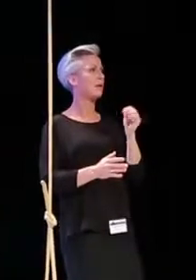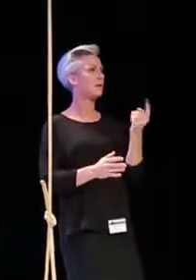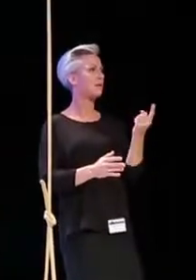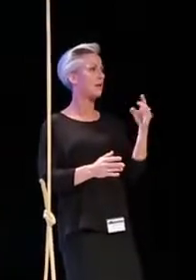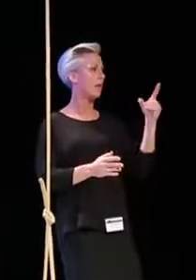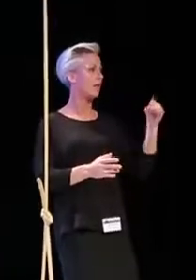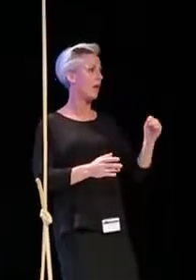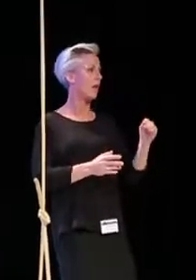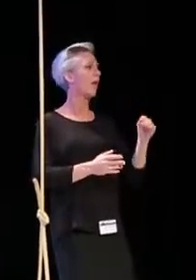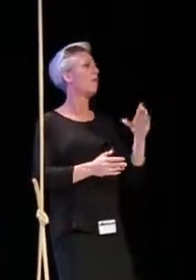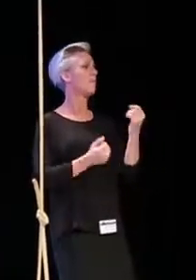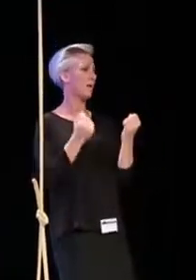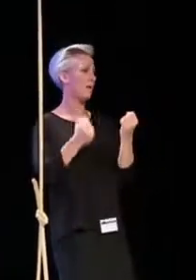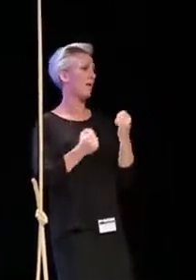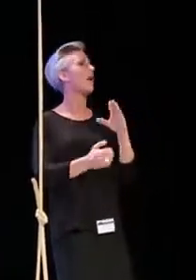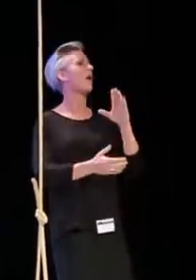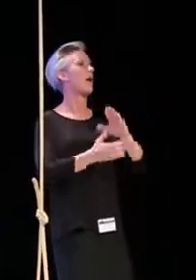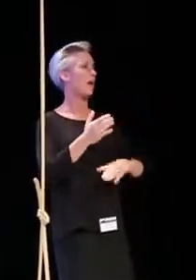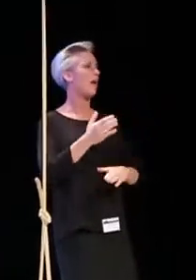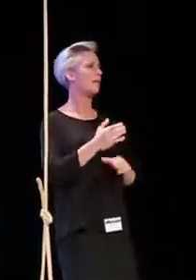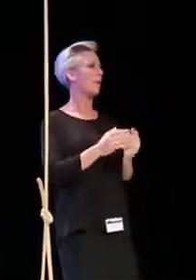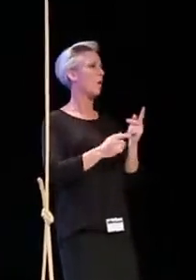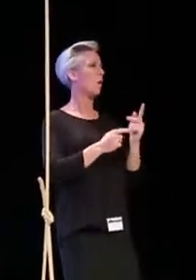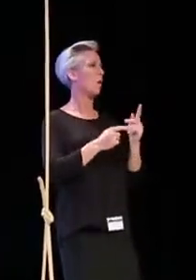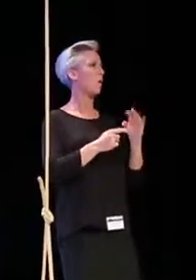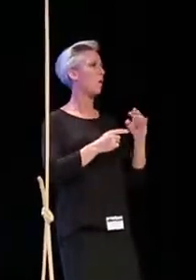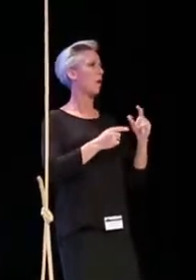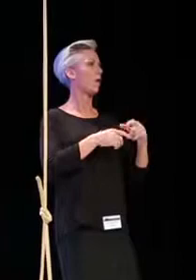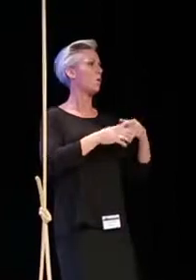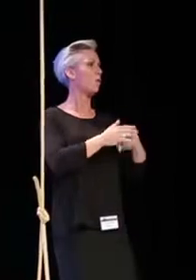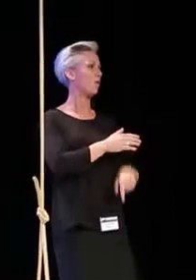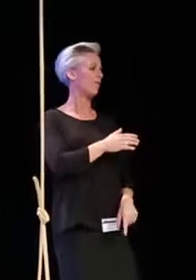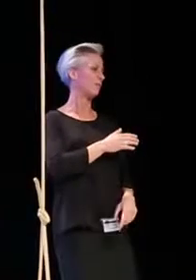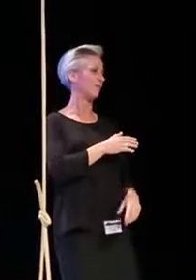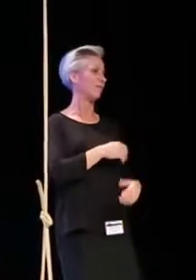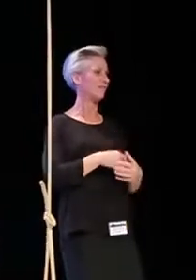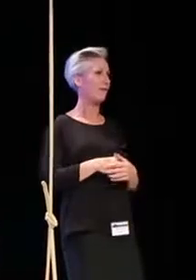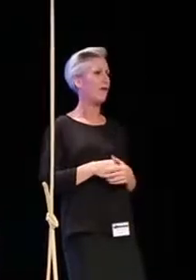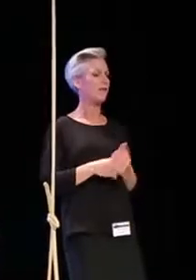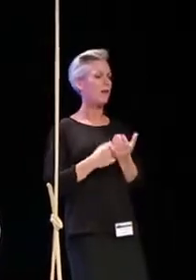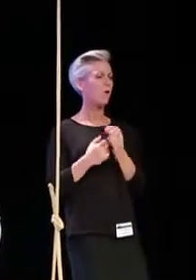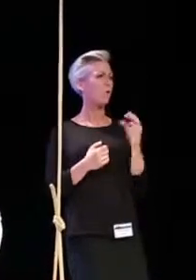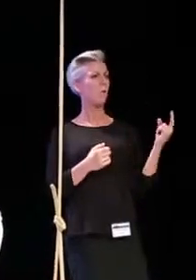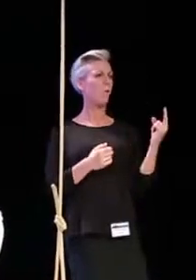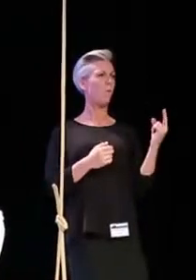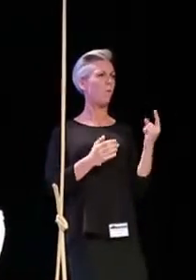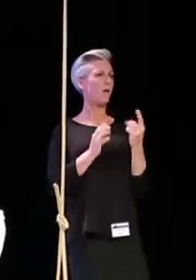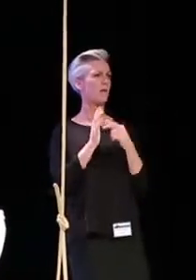så uppenbart att det är så. Alltså det är mera, det är så att det här liksom, den coola,